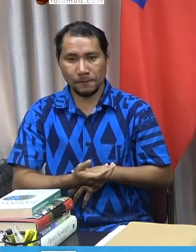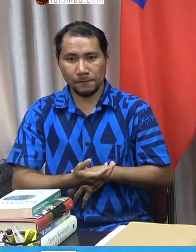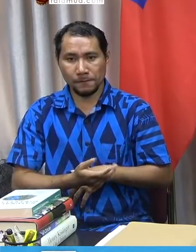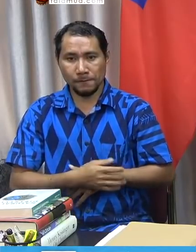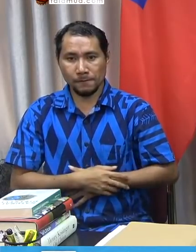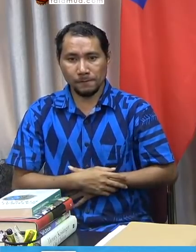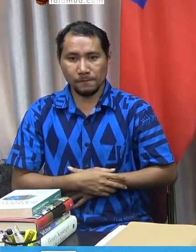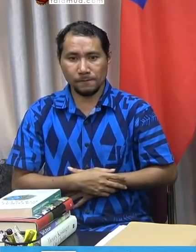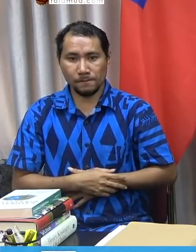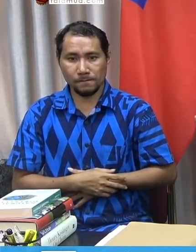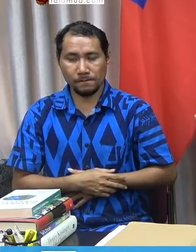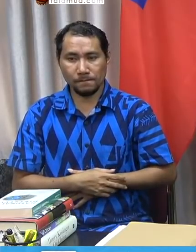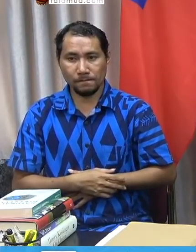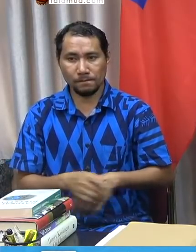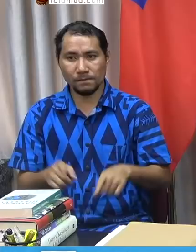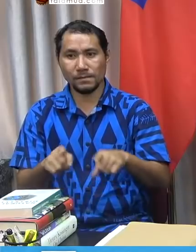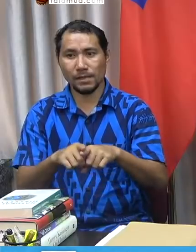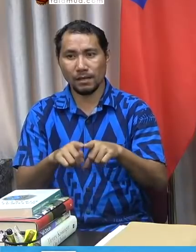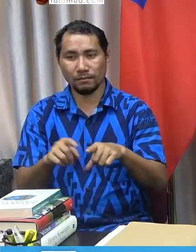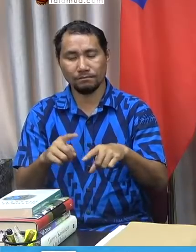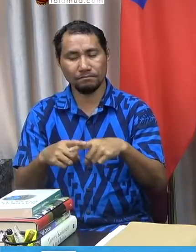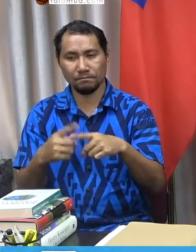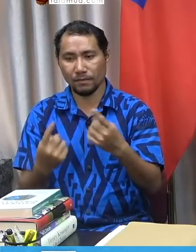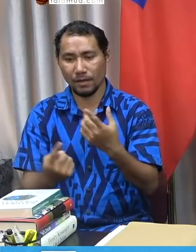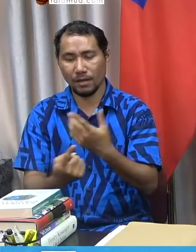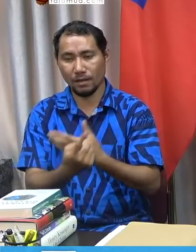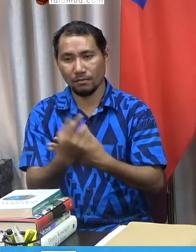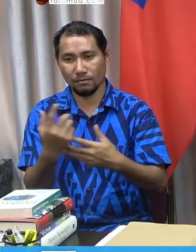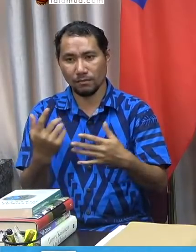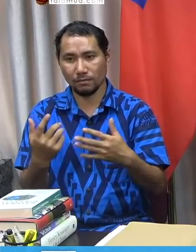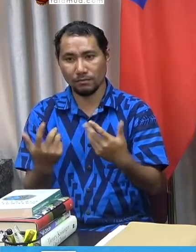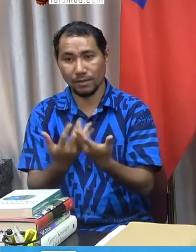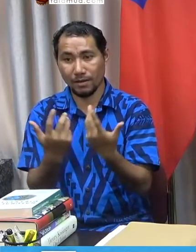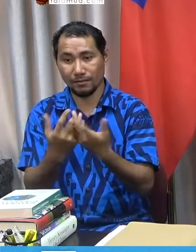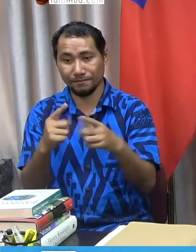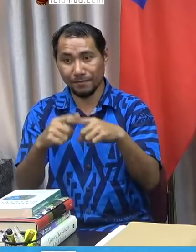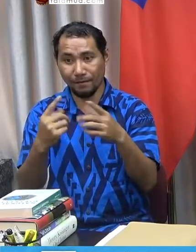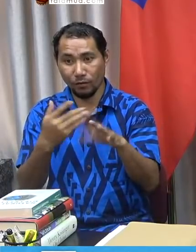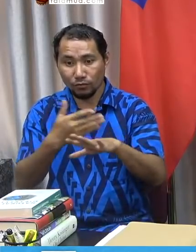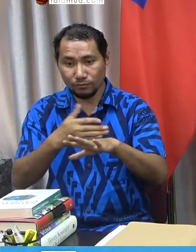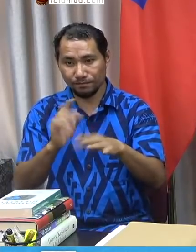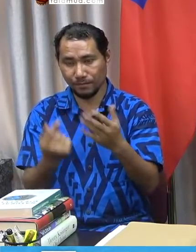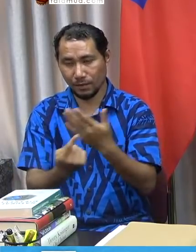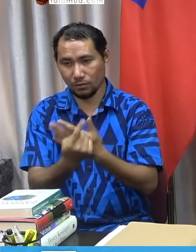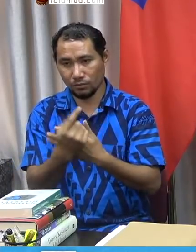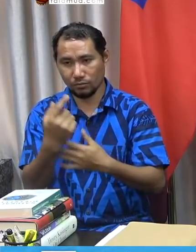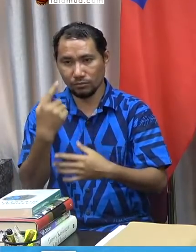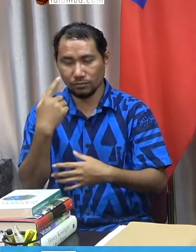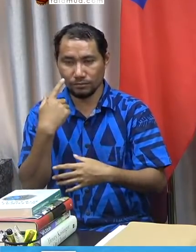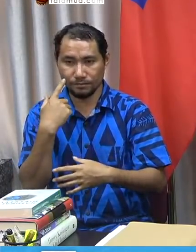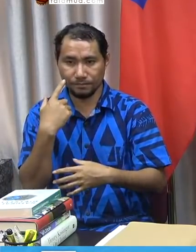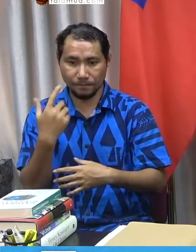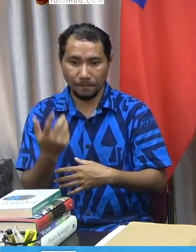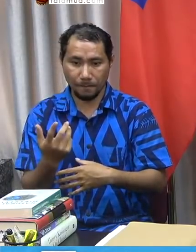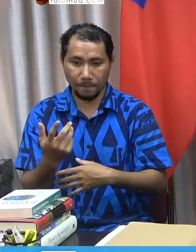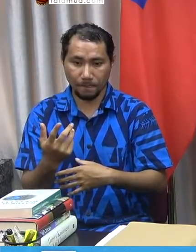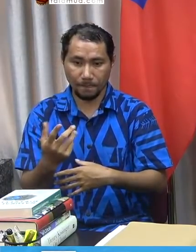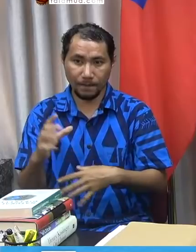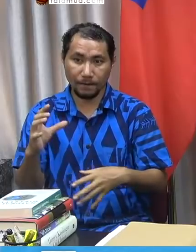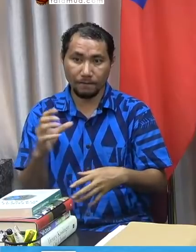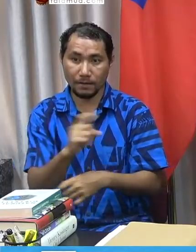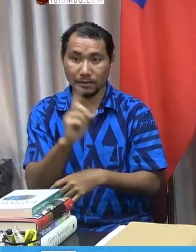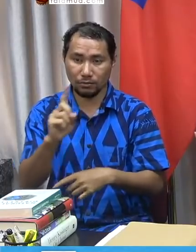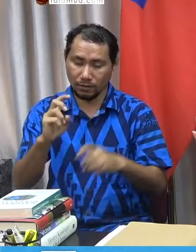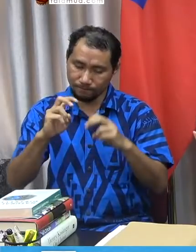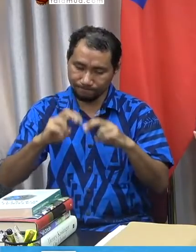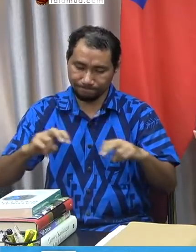ia pe au isi mau mea fau I o te tupu ia tātou o le tawana sa I le lei o le mea pito tāua